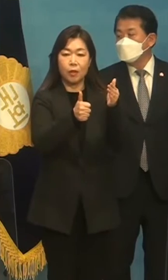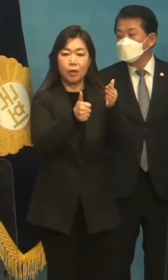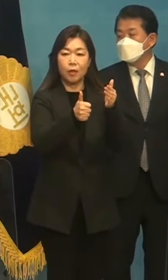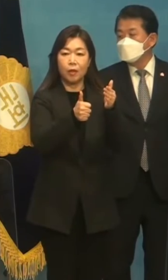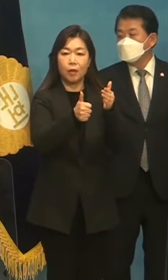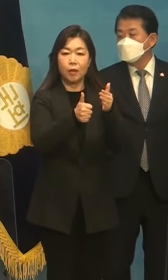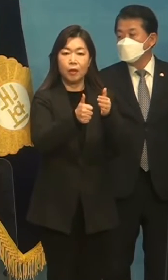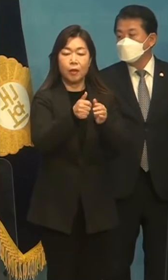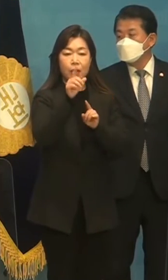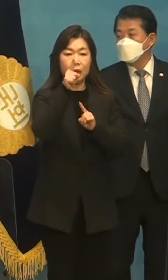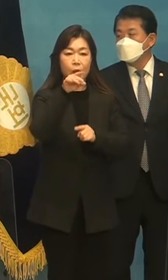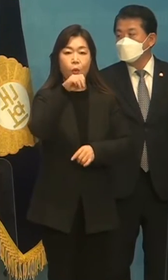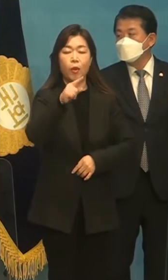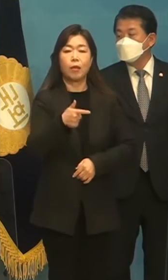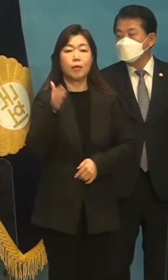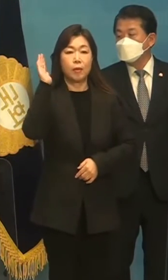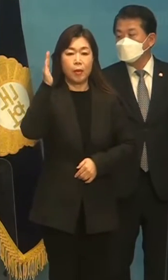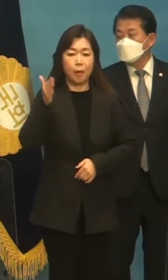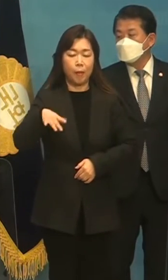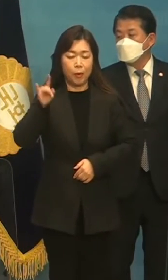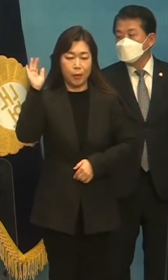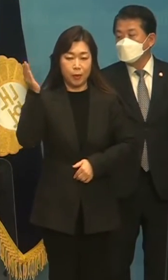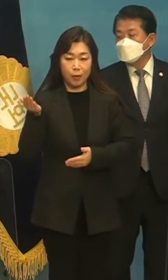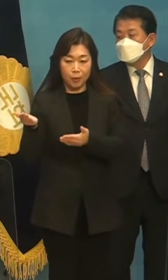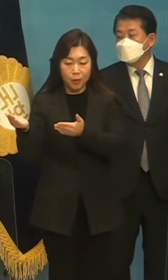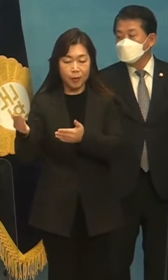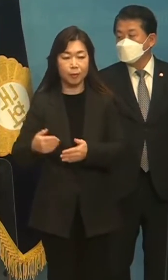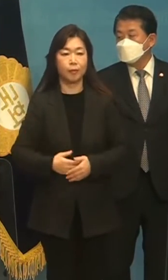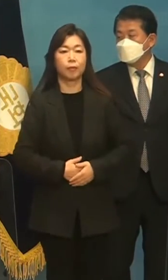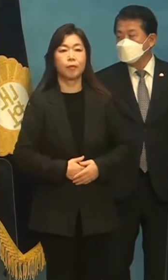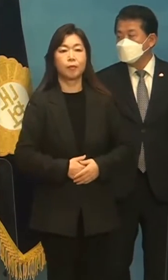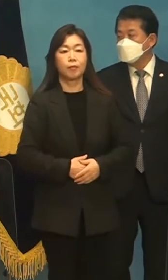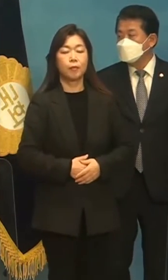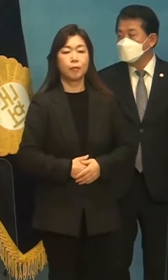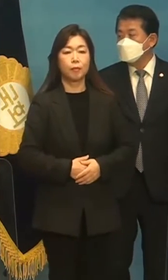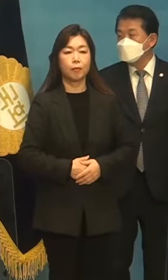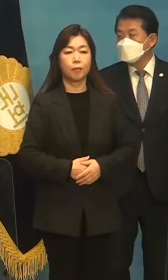우리 이원 의원님의 모두 발언으로 시작하도록 하겠습니다.